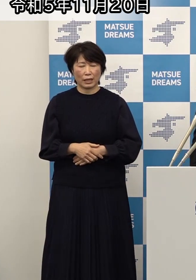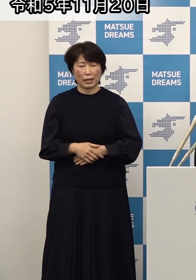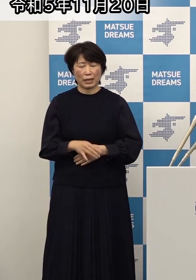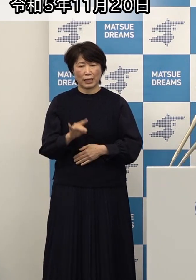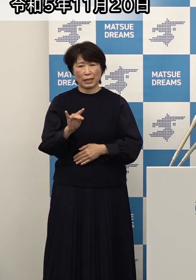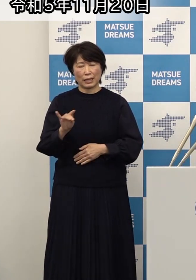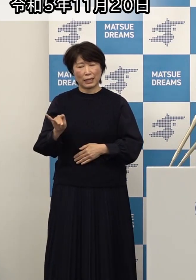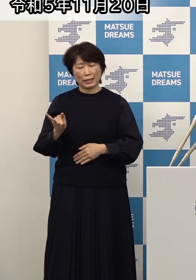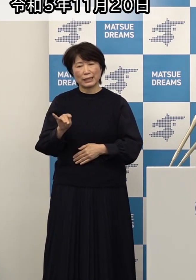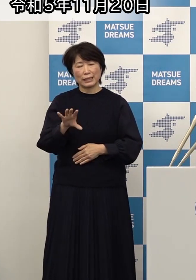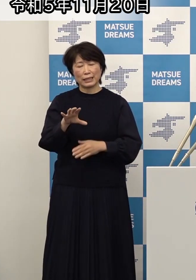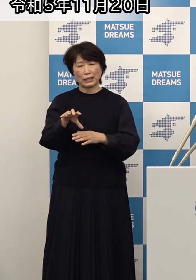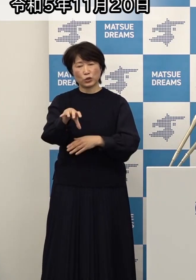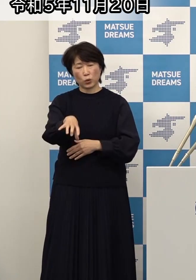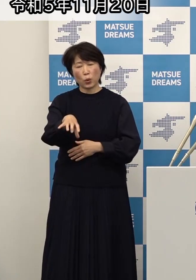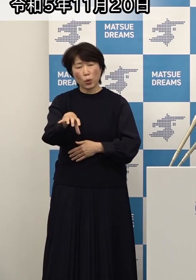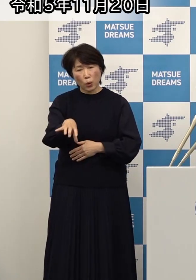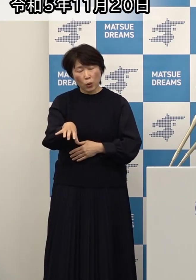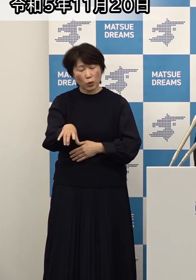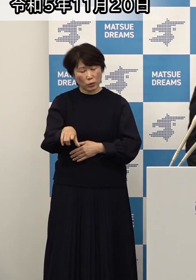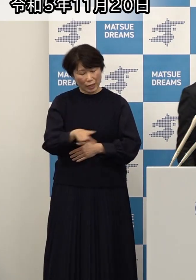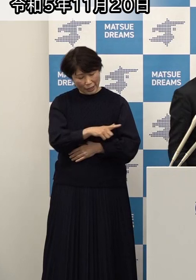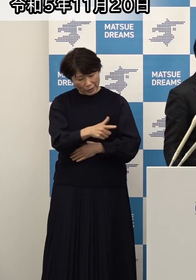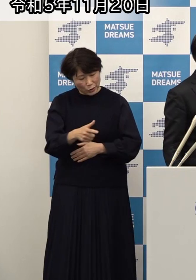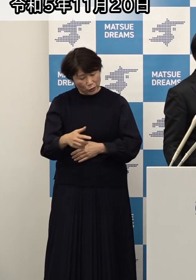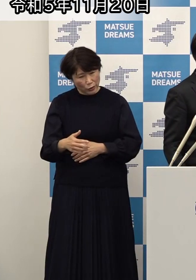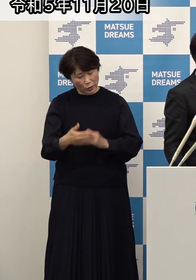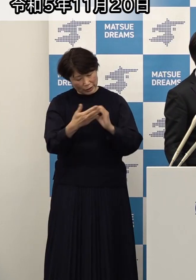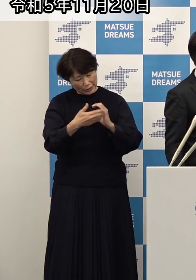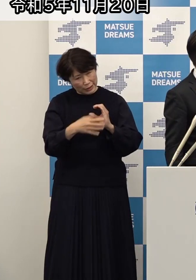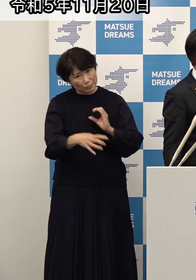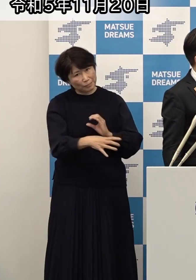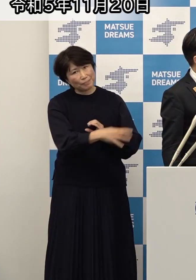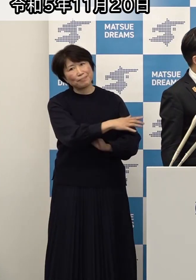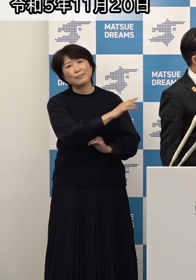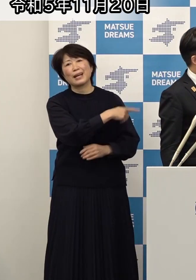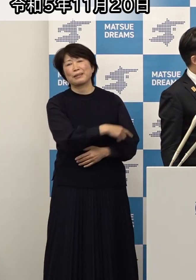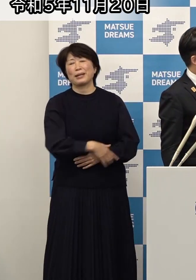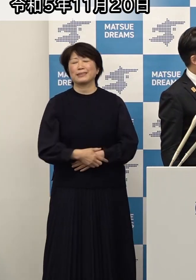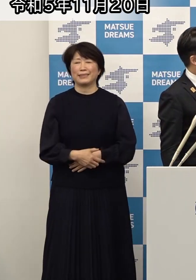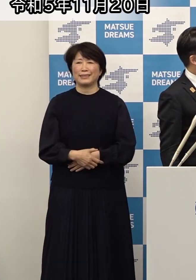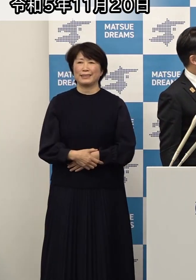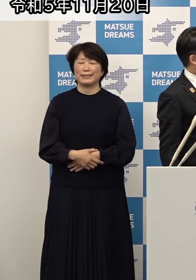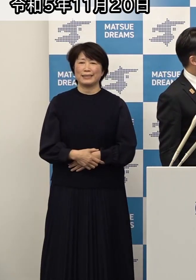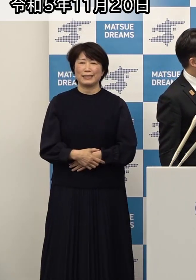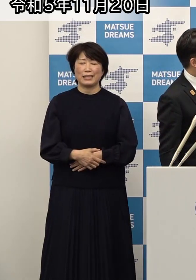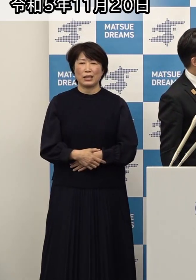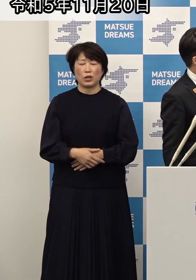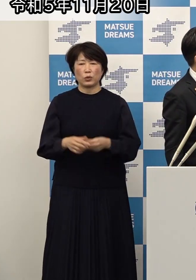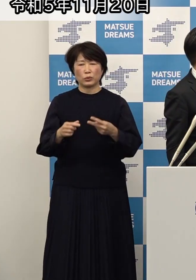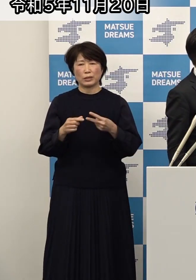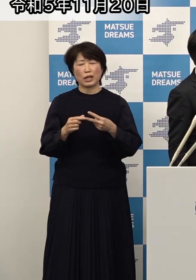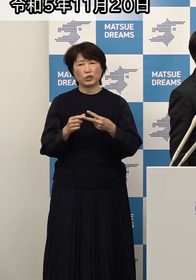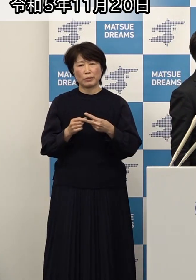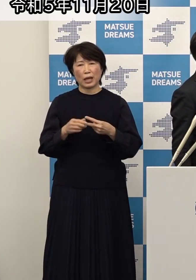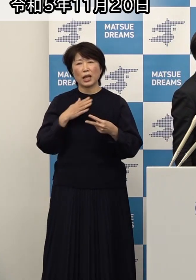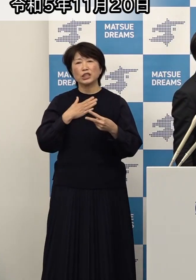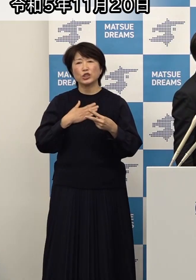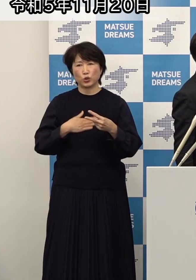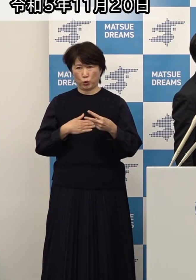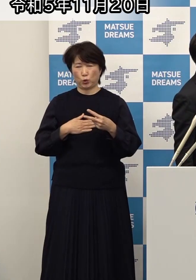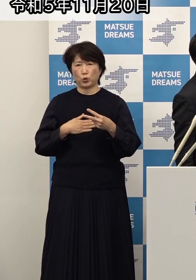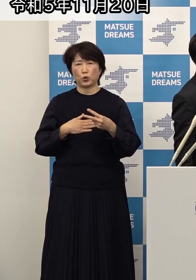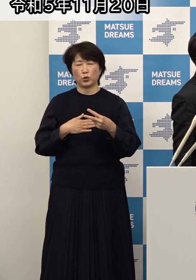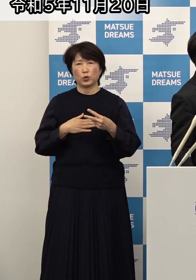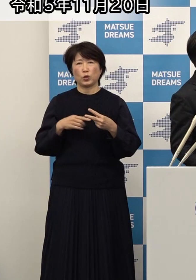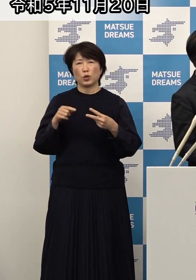下、団体テラスといった風景でございます。そして2つ目が知るでして、